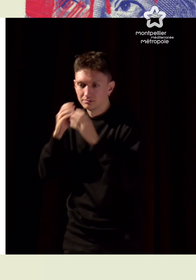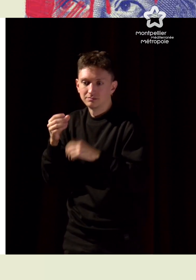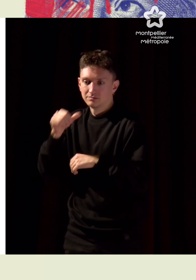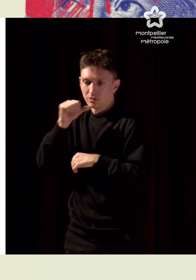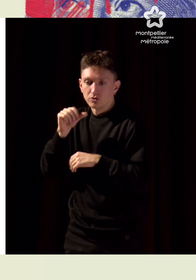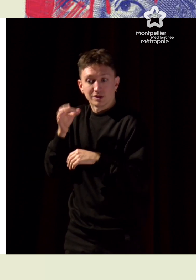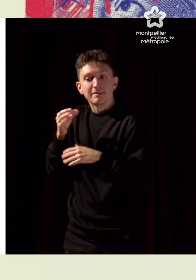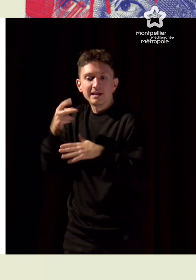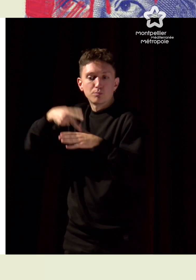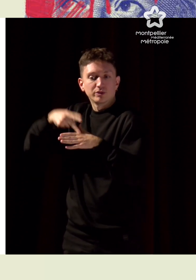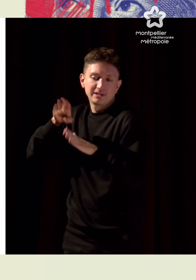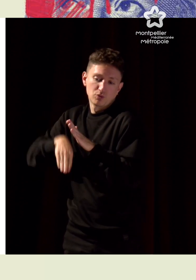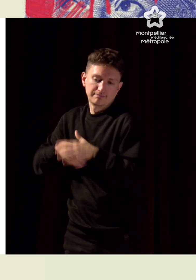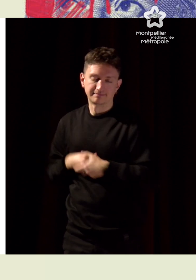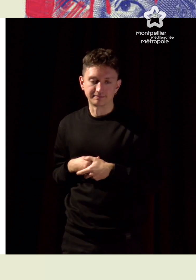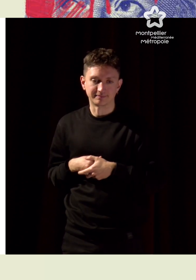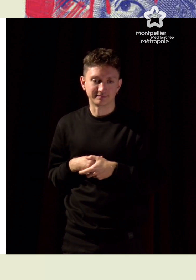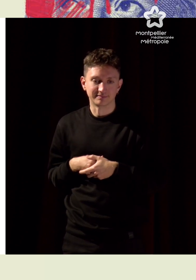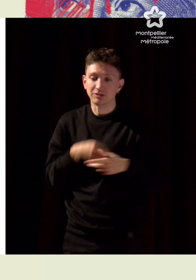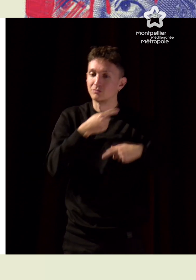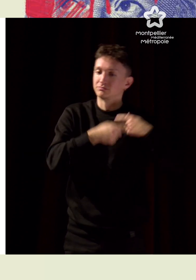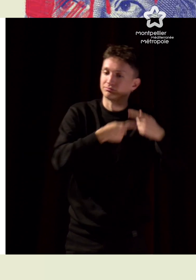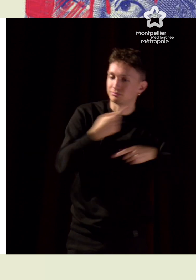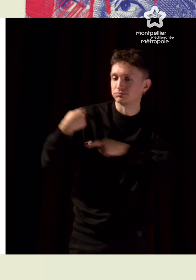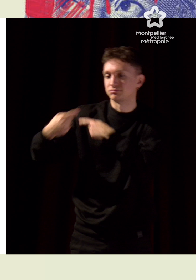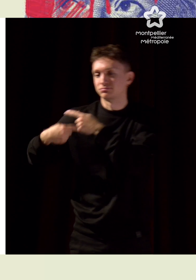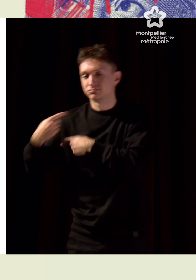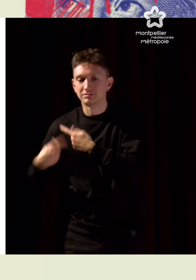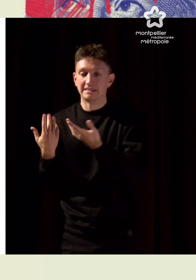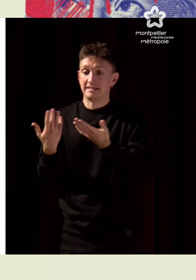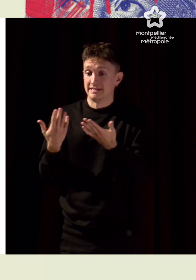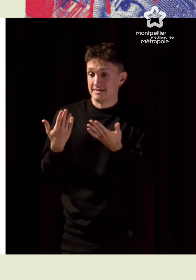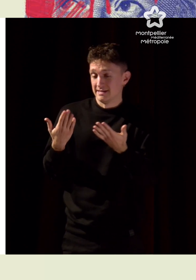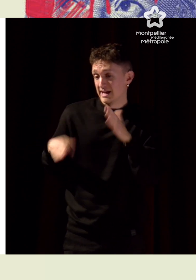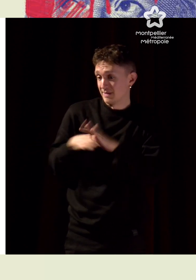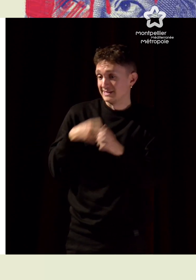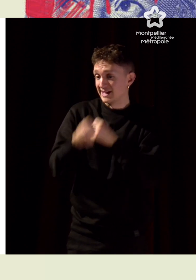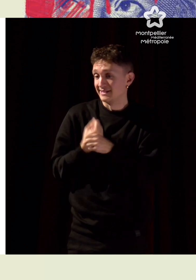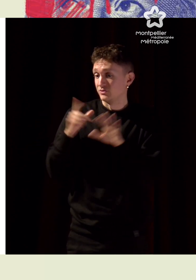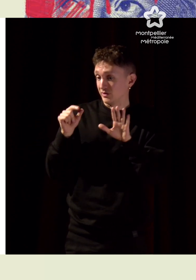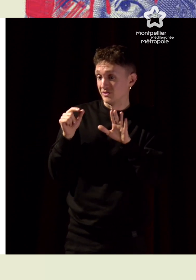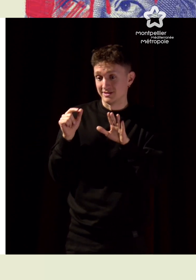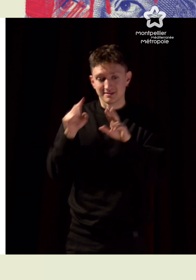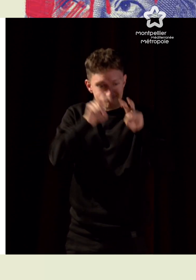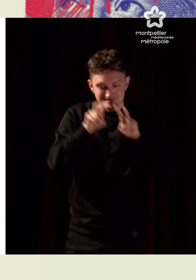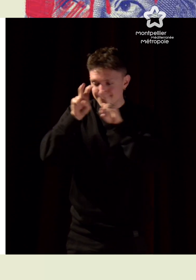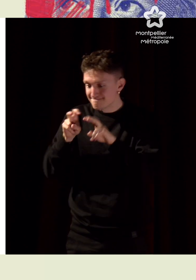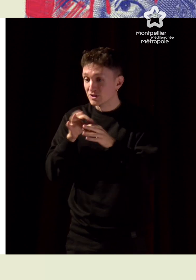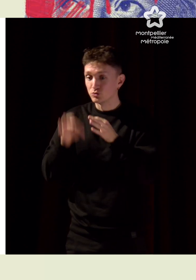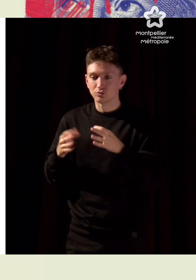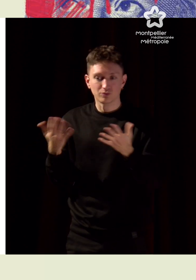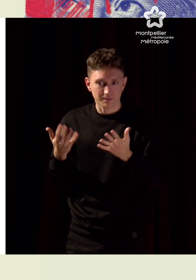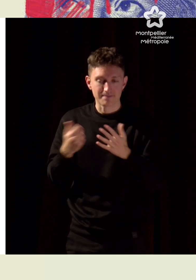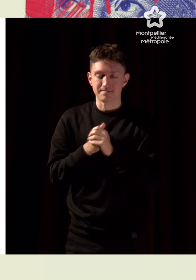Et donc, je vous ai dit, les résultats depuis les années 70 montraient que les populations qui consomment beaucoup de lait